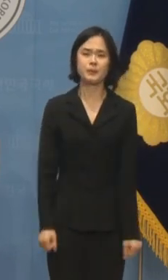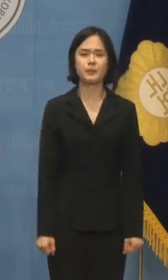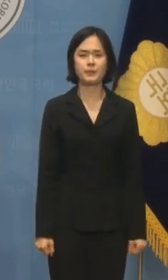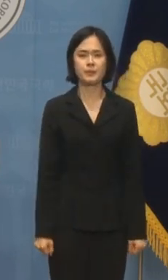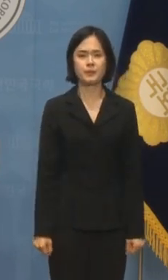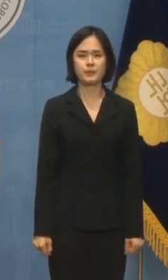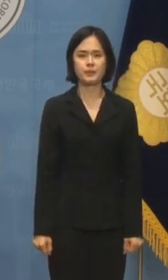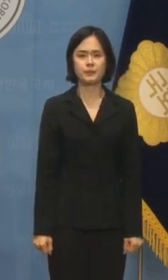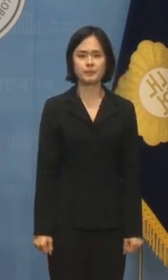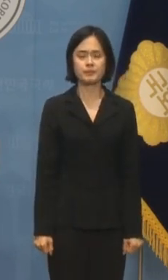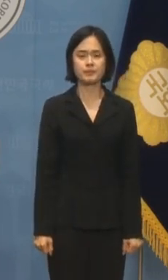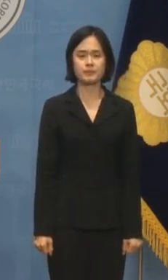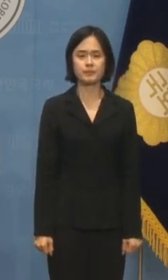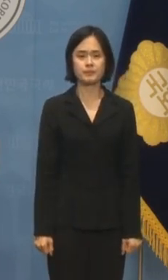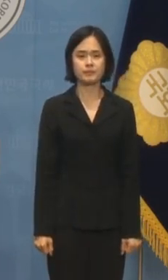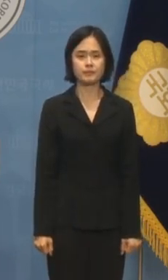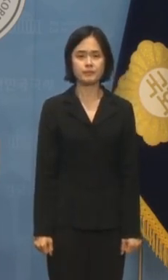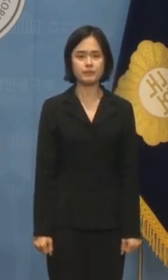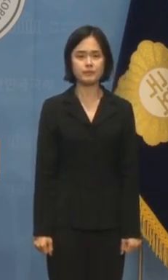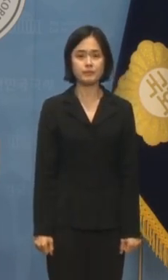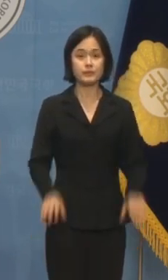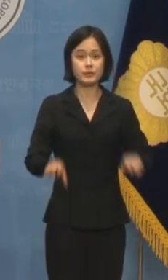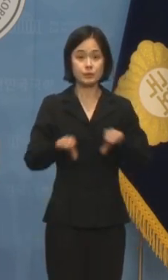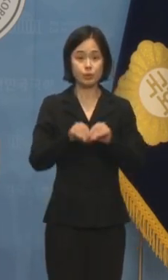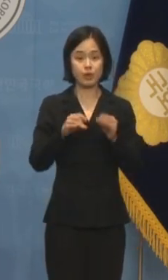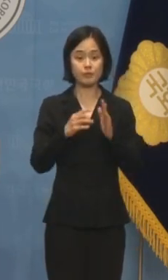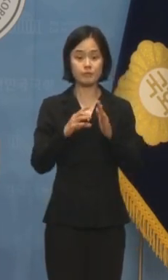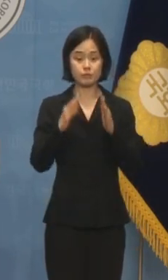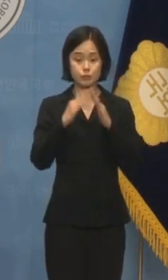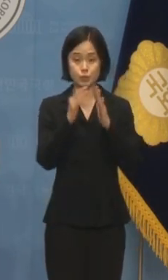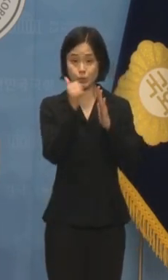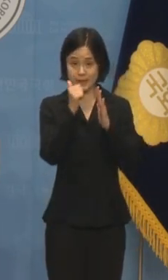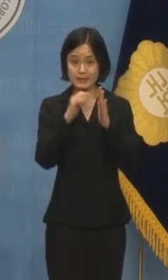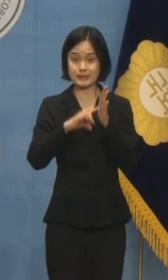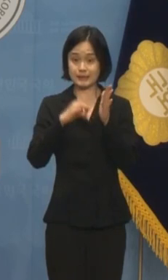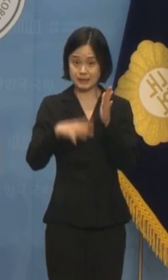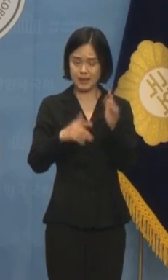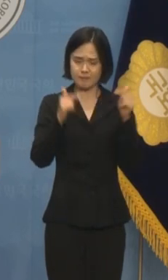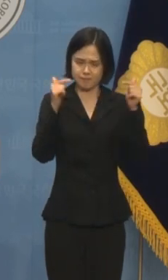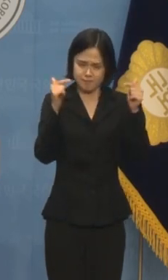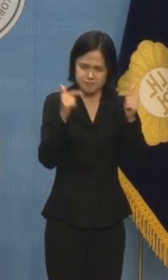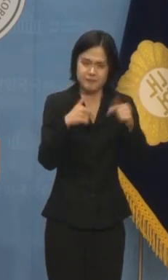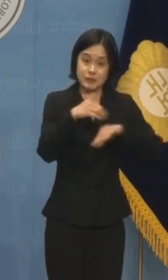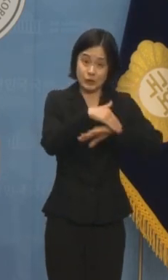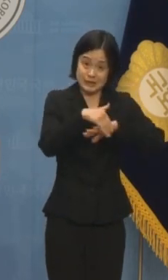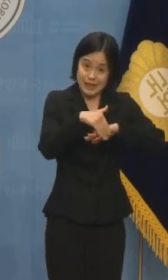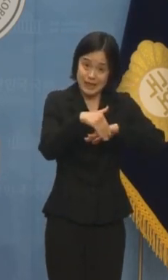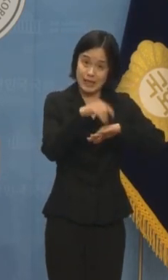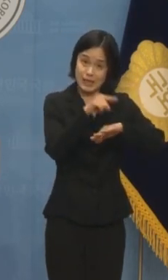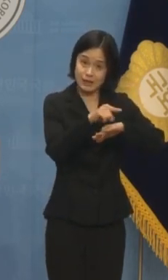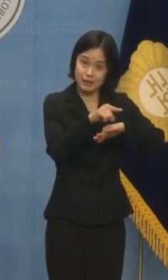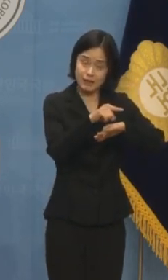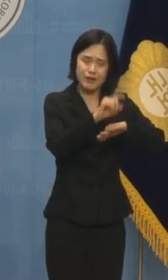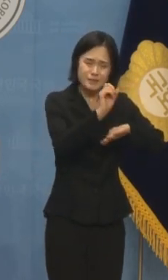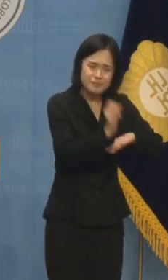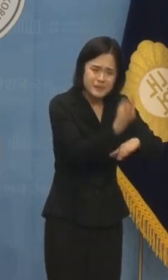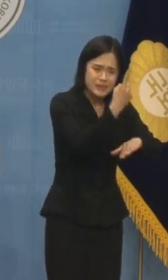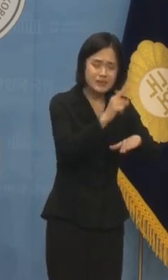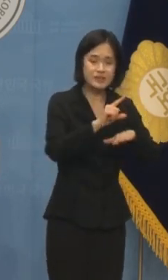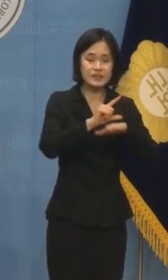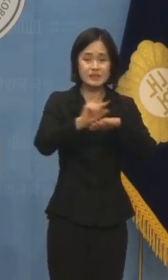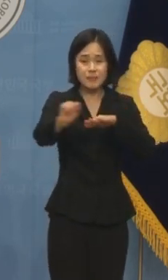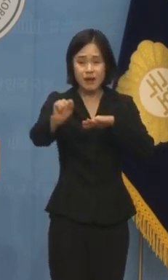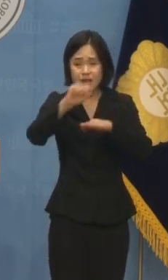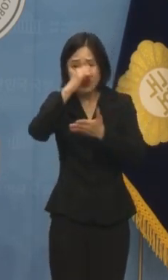게다가 이미 지금까지의 종부세 완화 정책만으로 지방재정 또한 말라 죽어가고